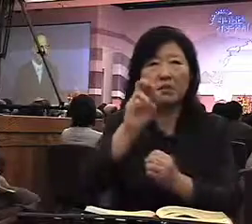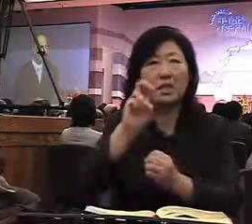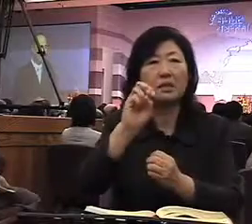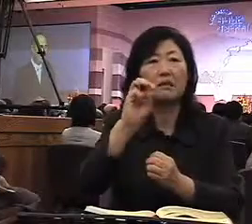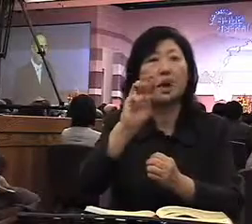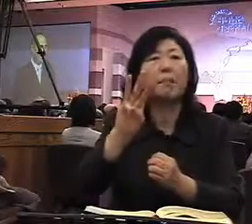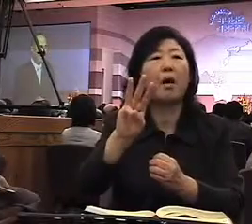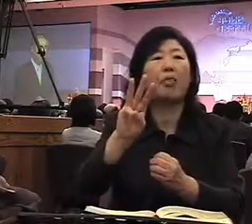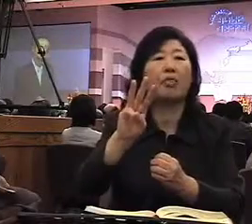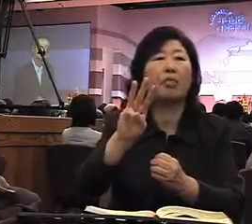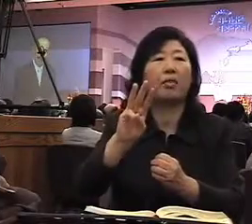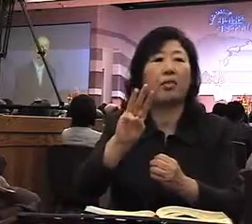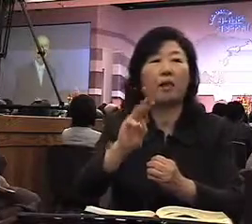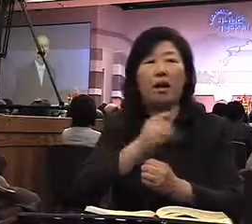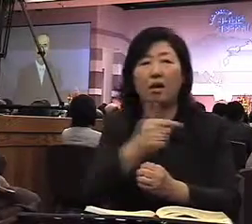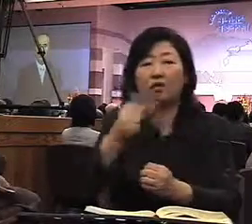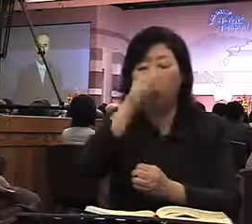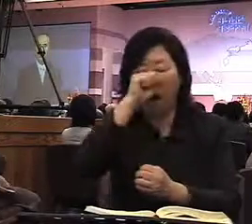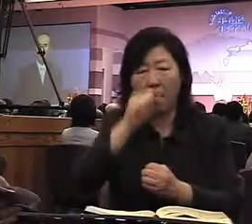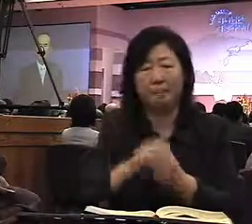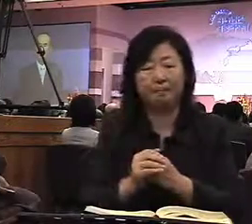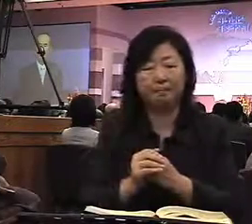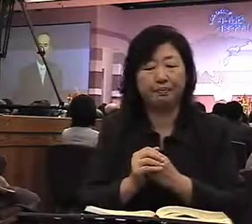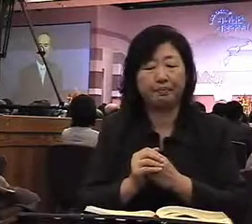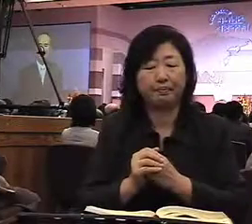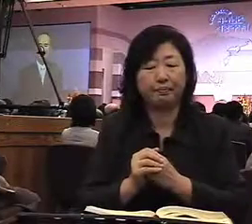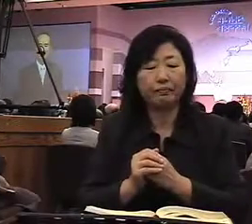얼마나 좋습니까? 얼마나 좋아요.